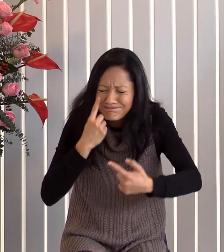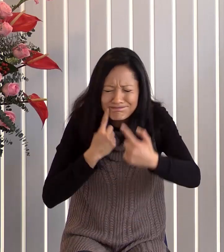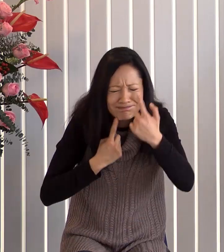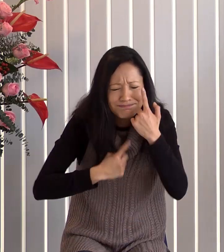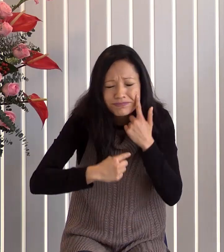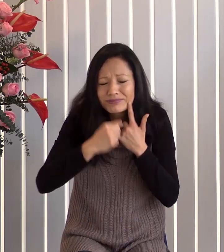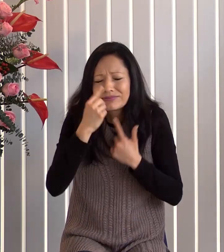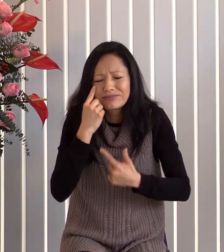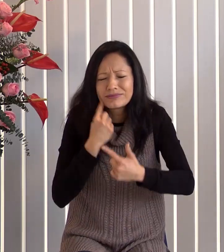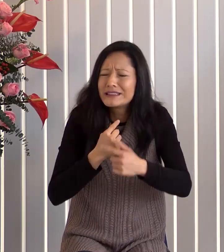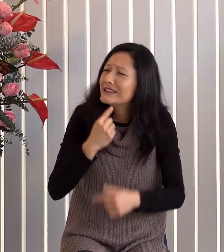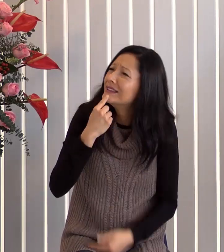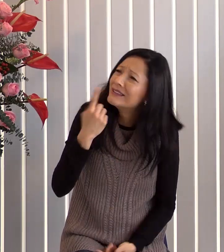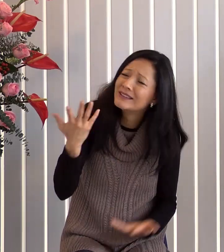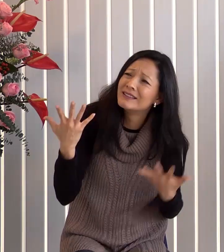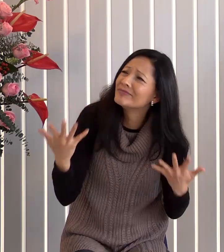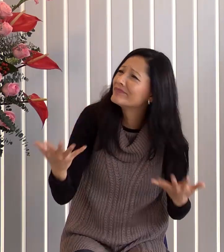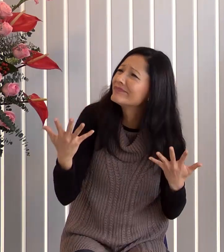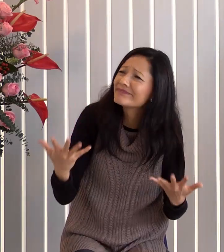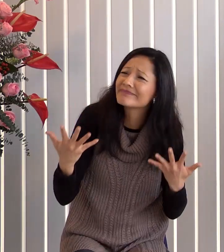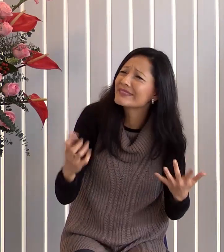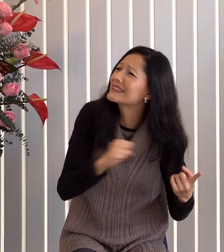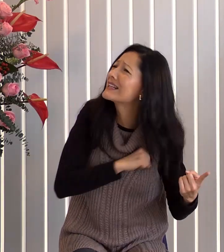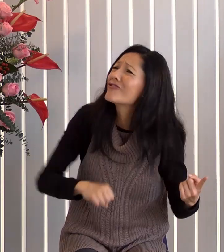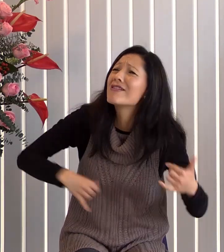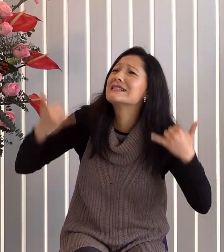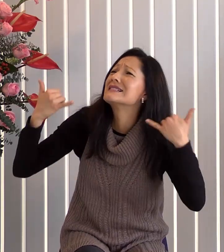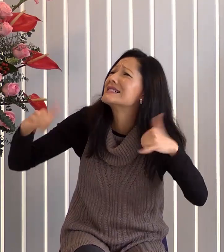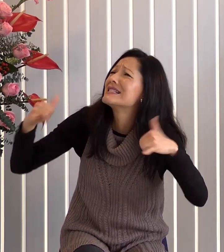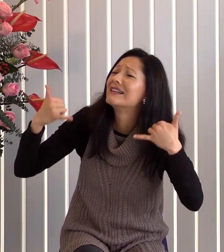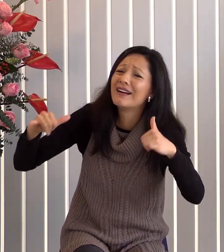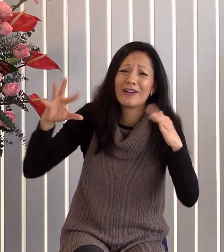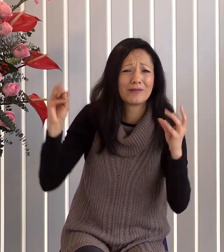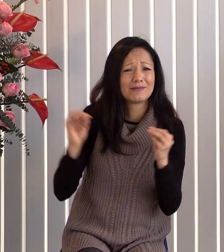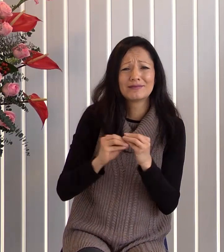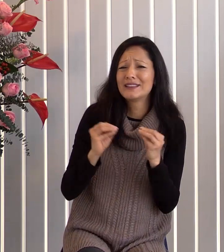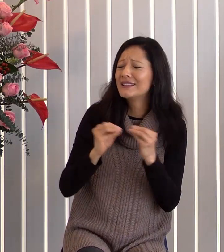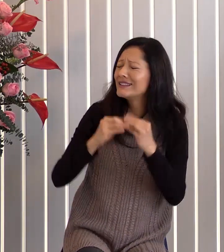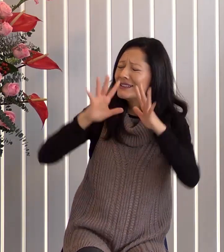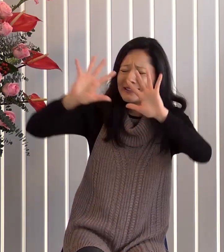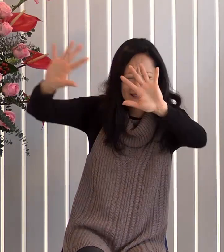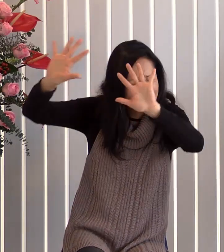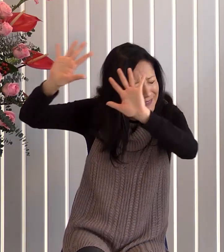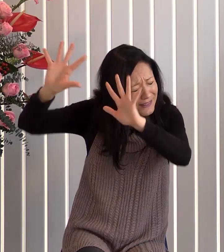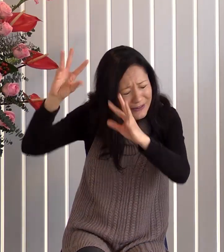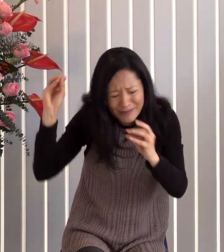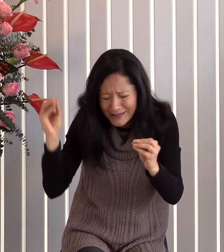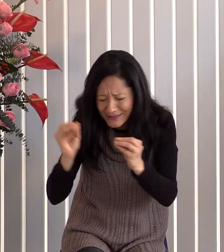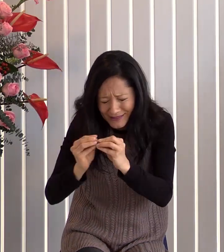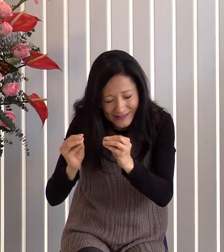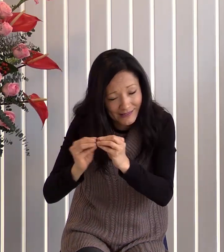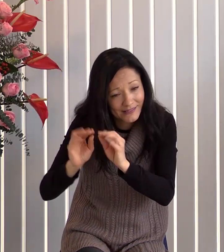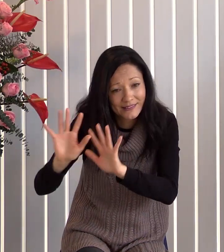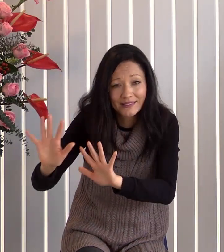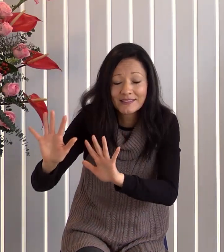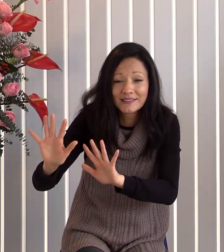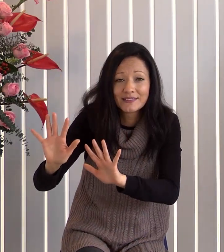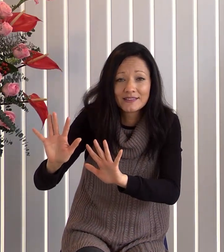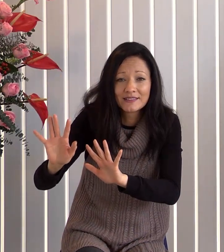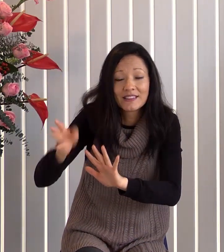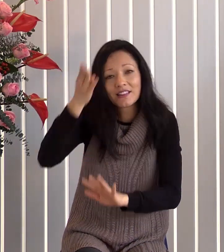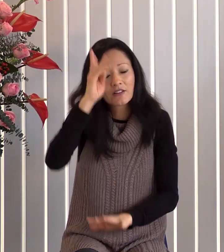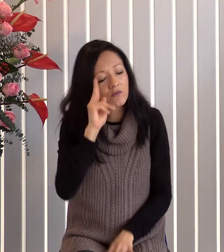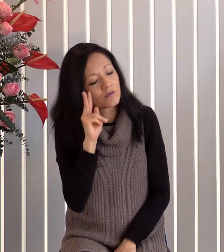con lágrimas diciendo, Señor, ya, Señor, no más. Y el